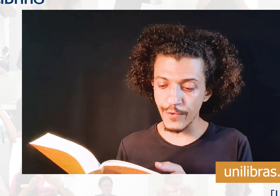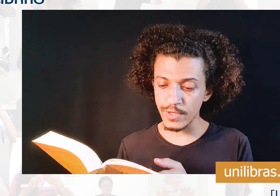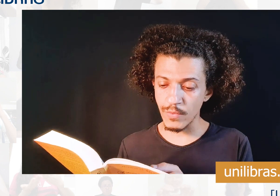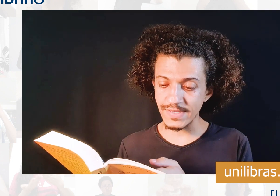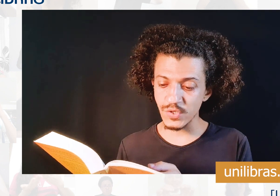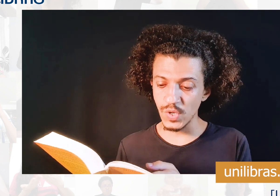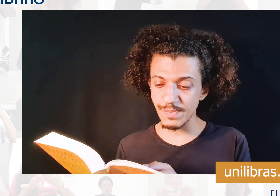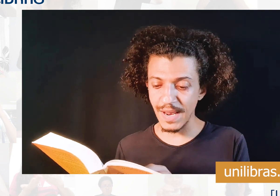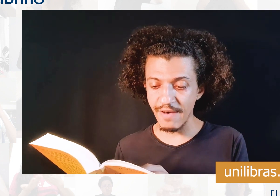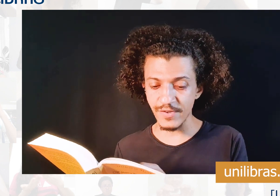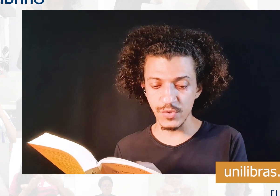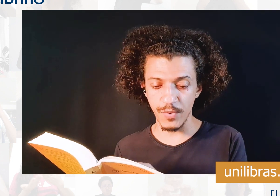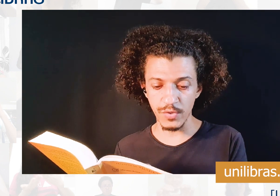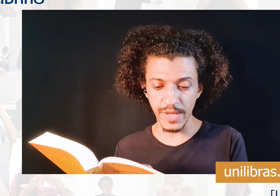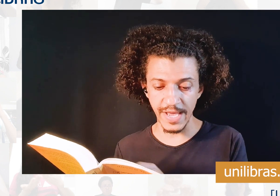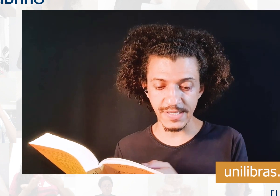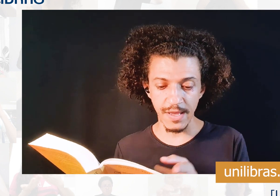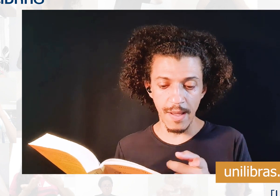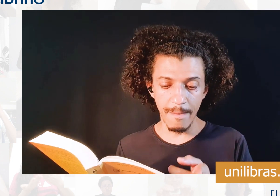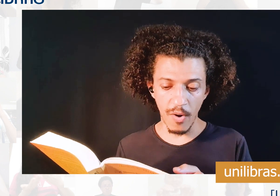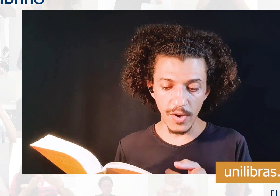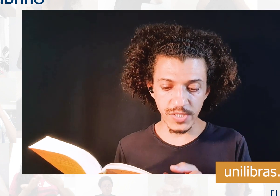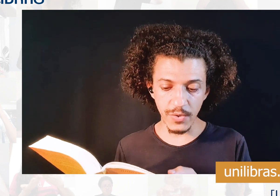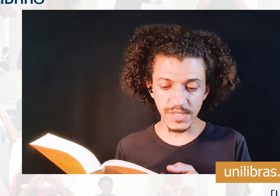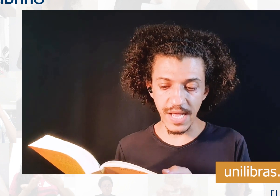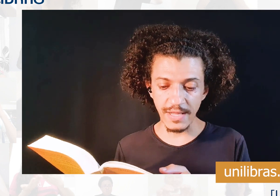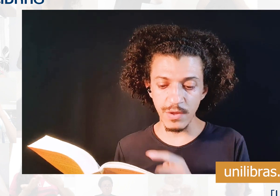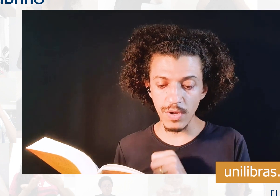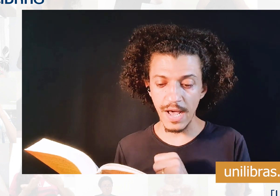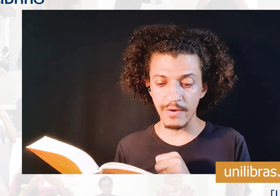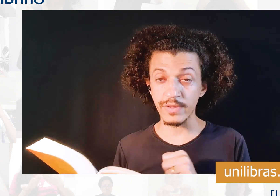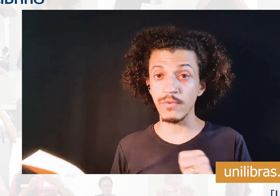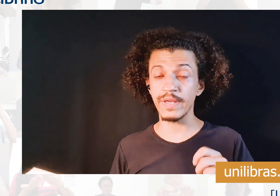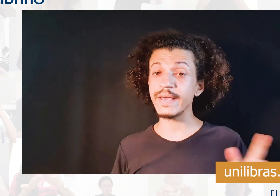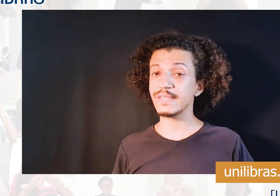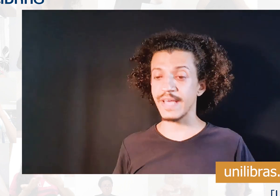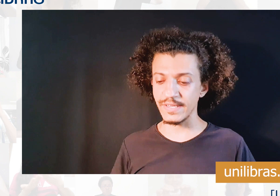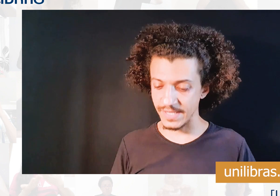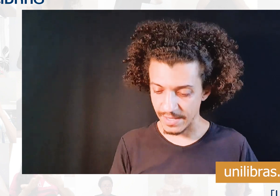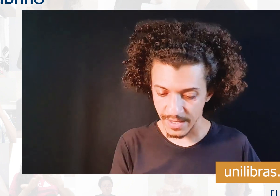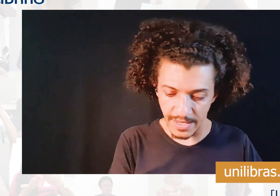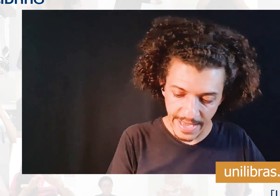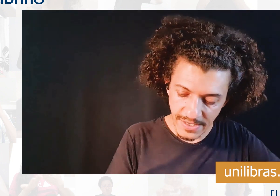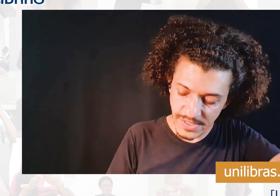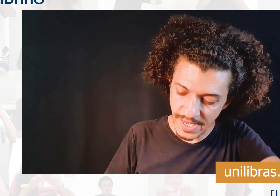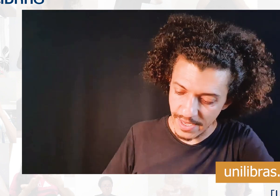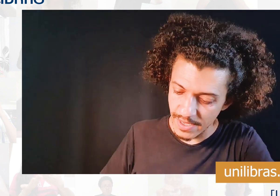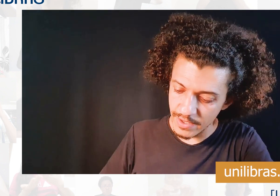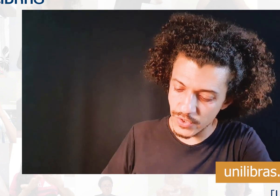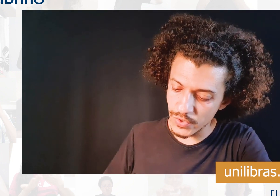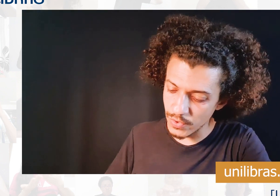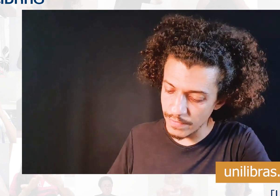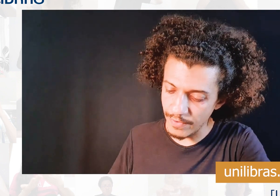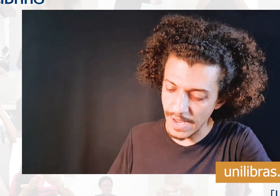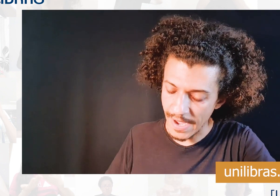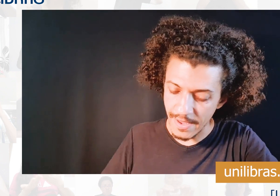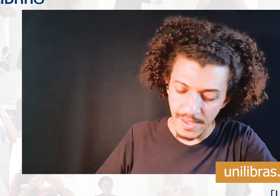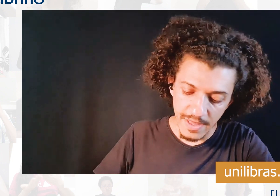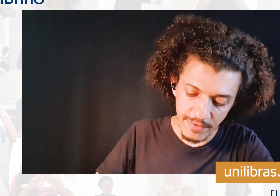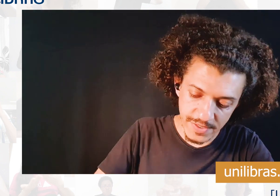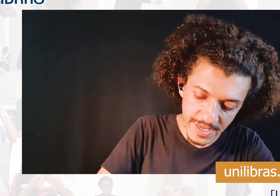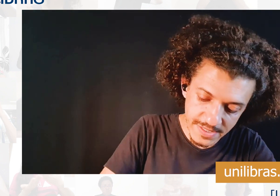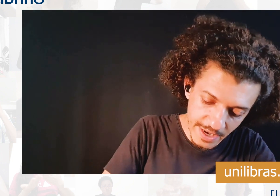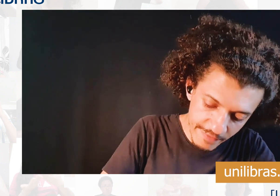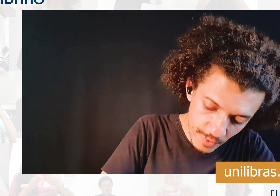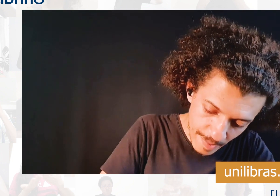se confronta com essas duas palavras no português, pode não estar tão claro. Então o que isso quer dizer? Quer dizer que se o surdo for lá